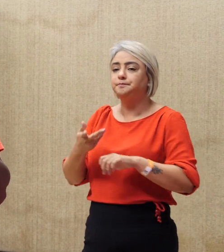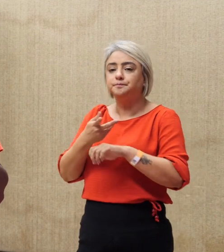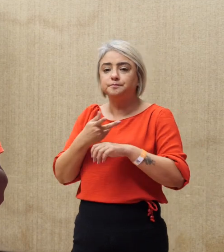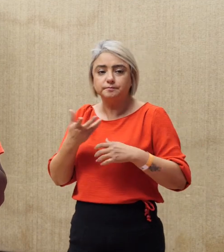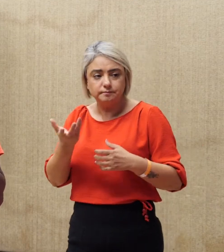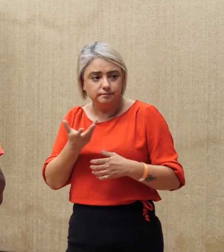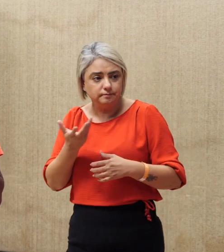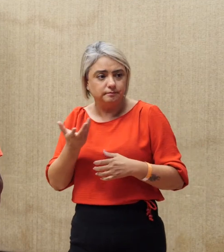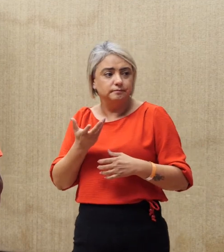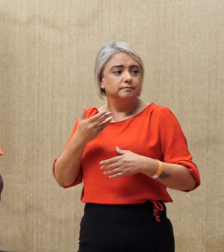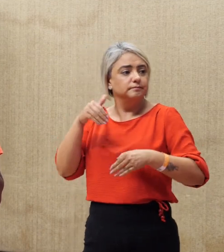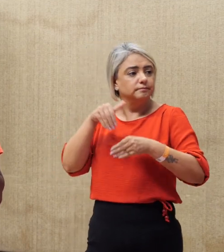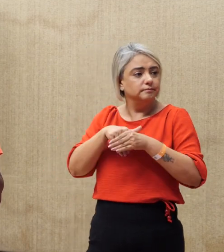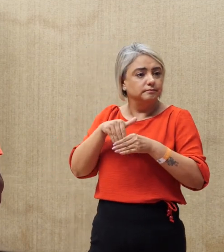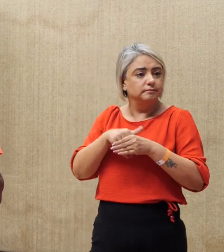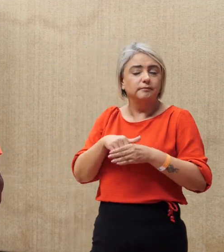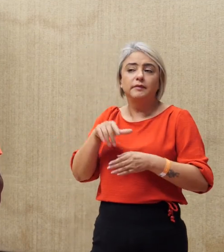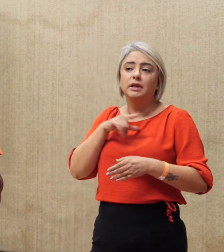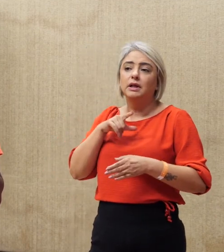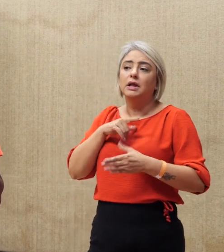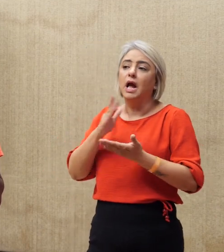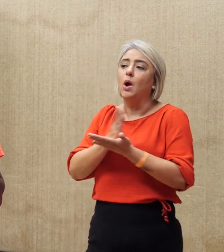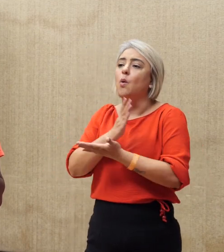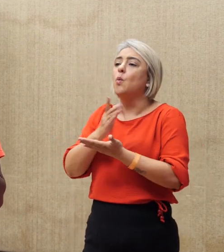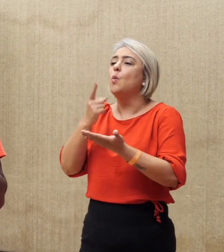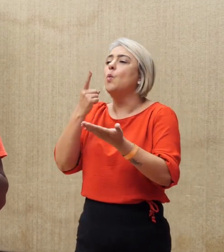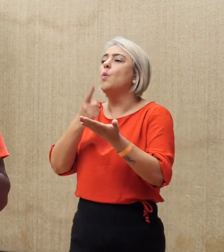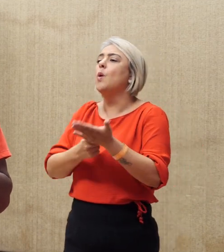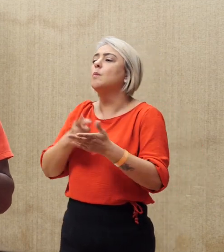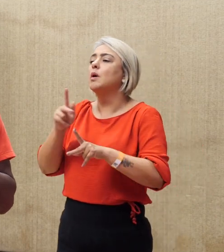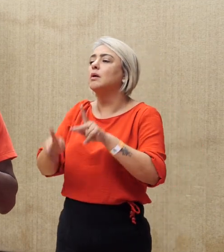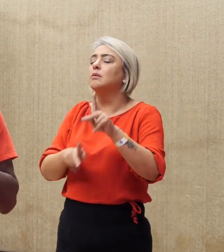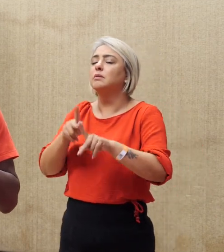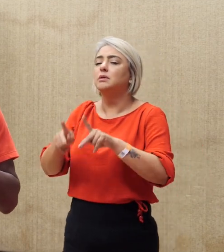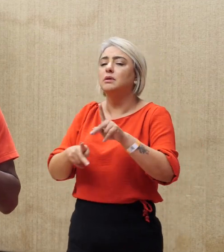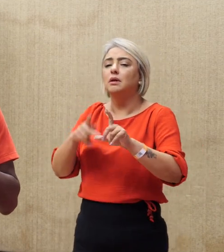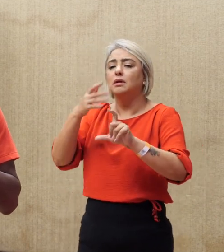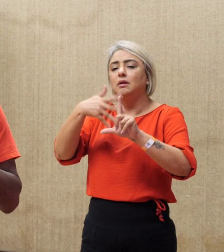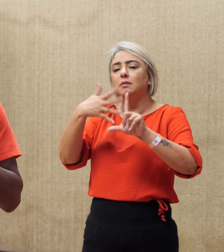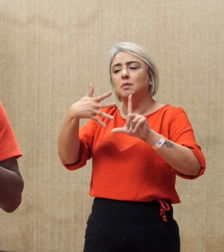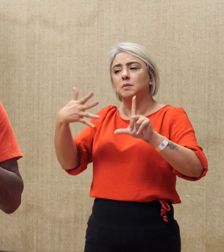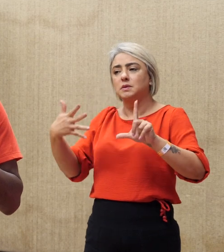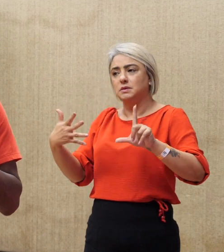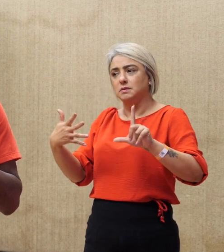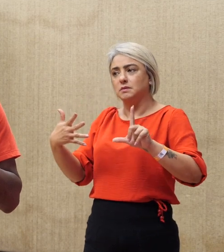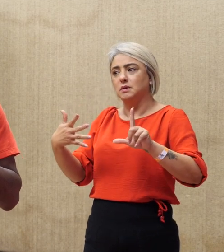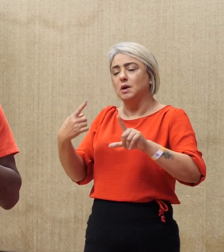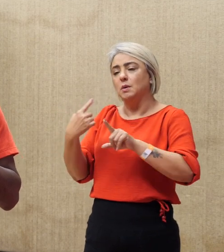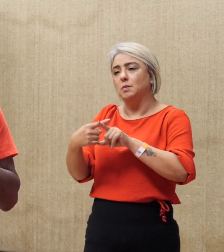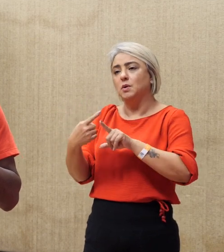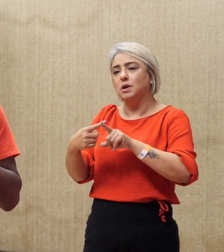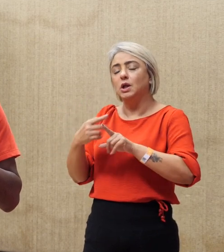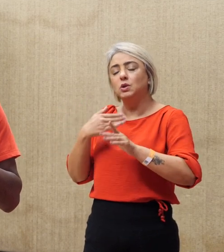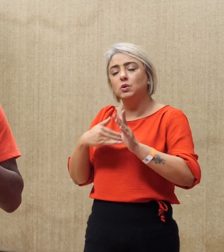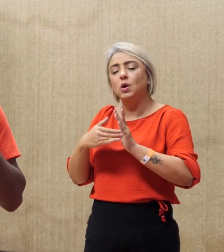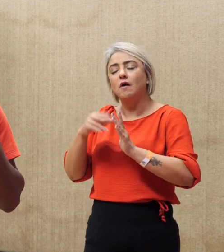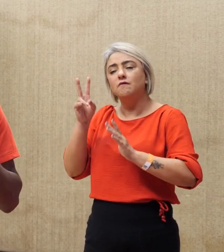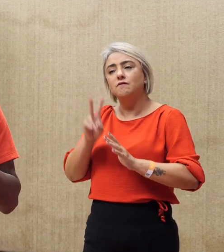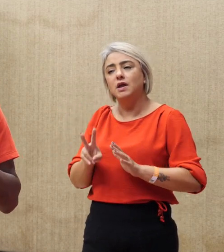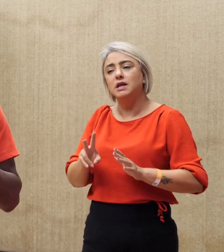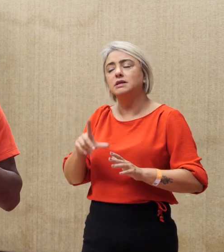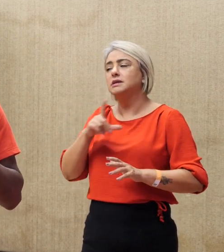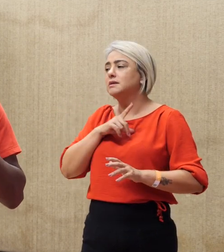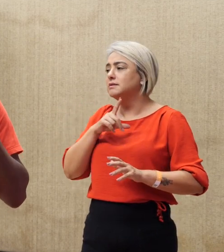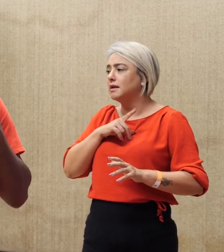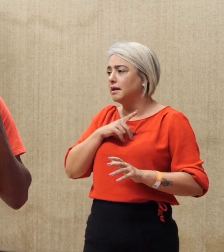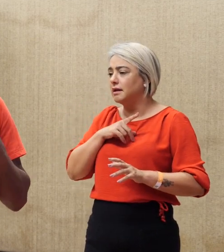pleiteando essa eleição, vai ter algum compromisso com a população LGBT. Porque todas as vezes que